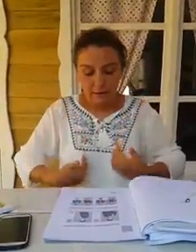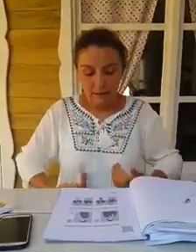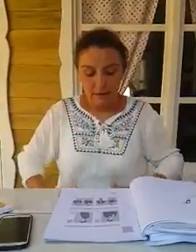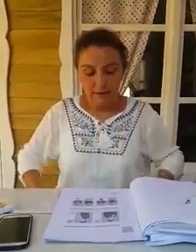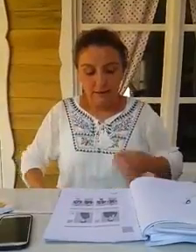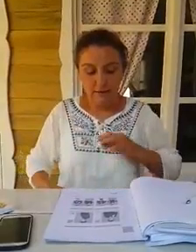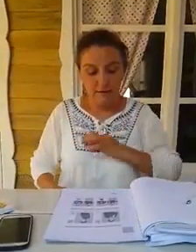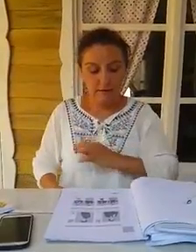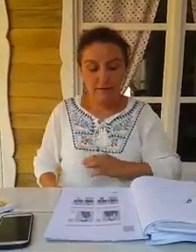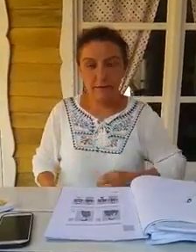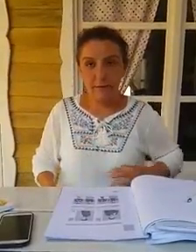Yelek.